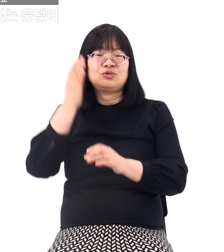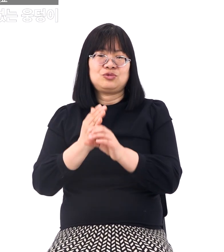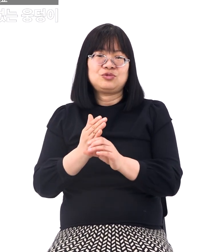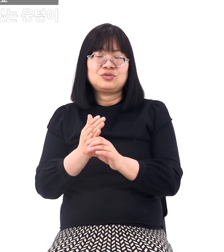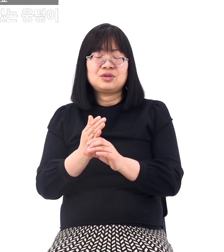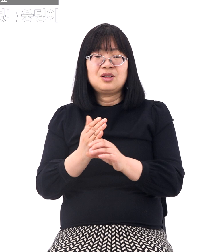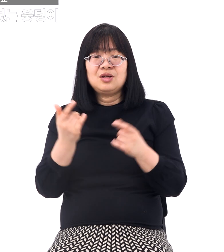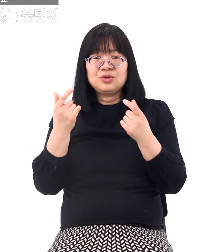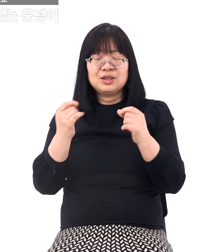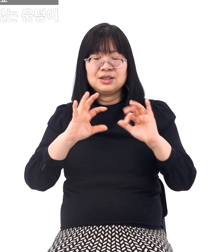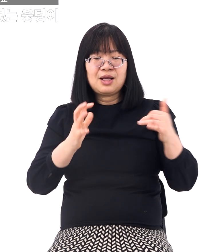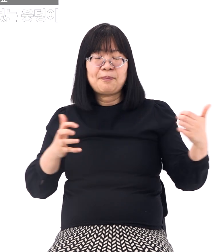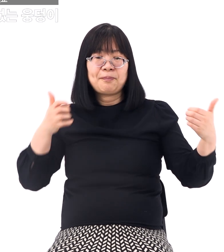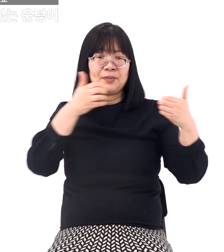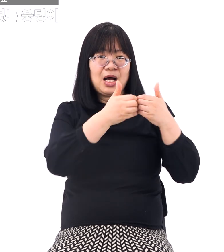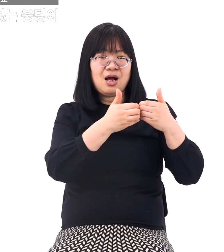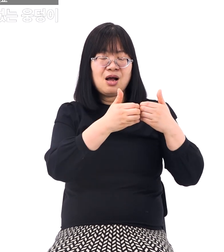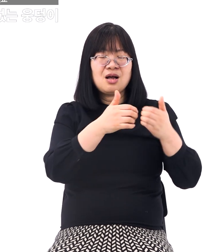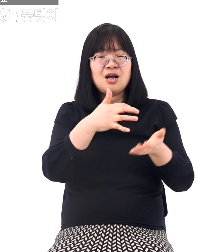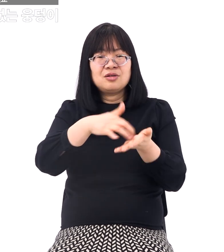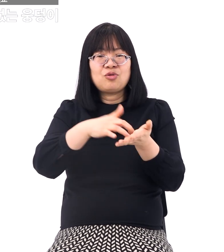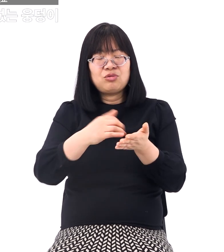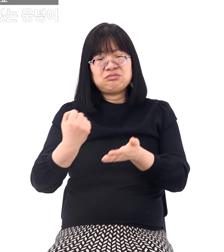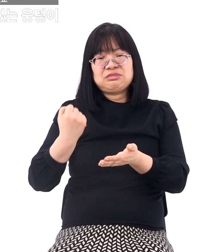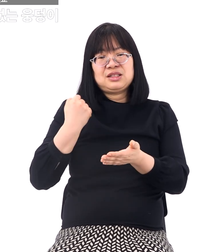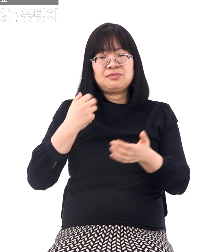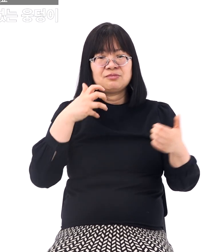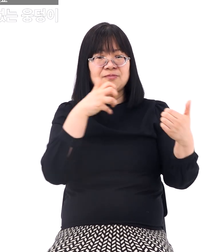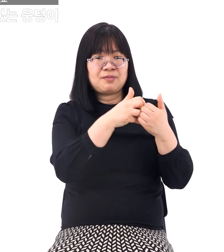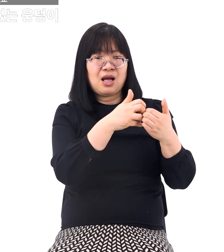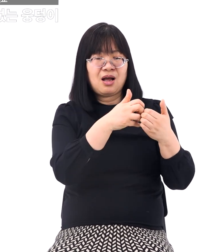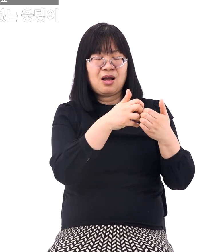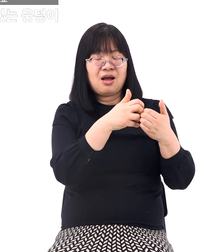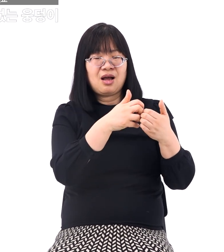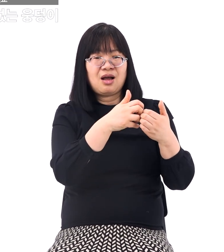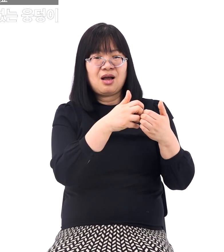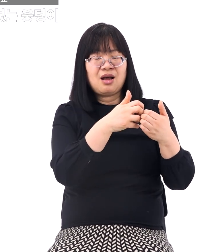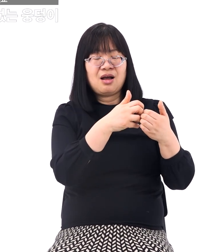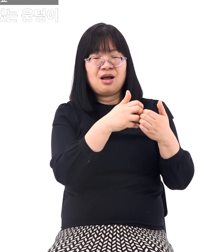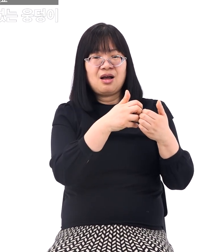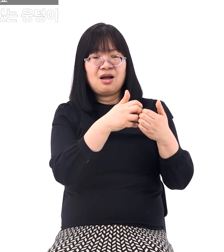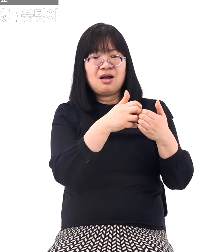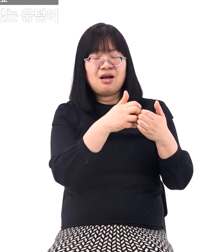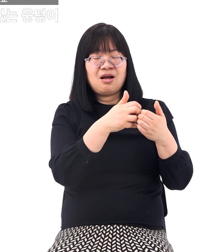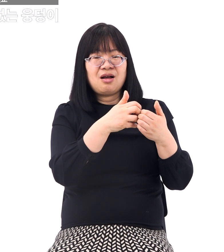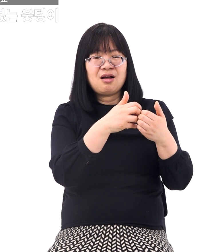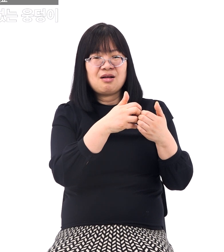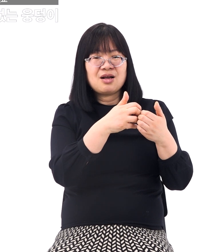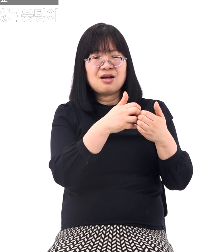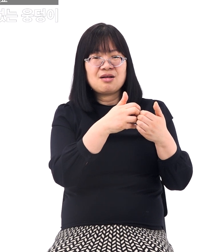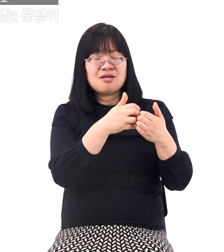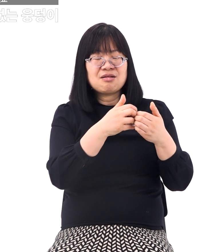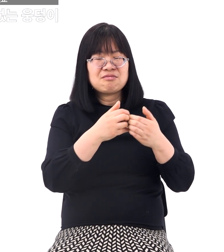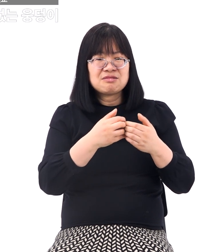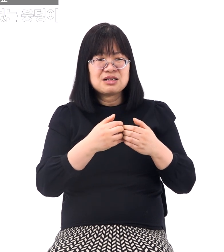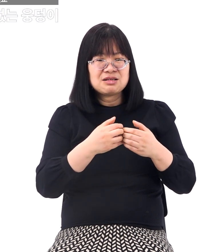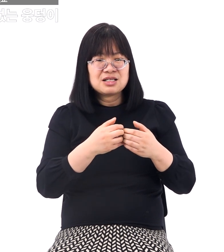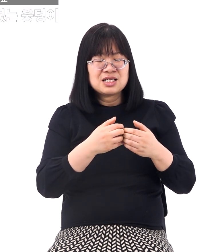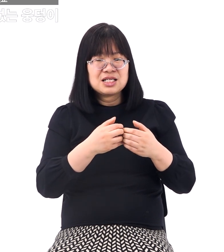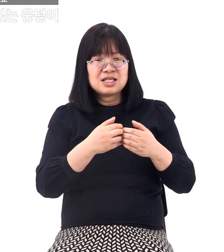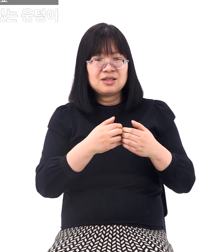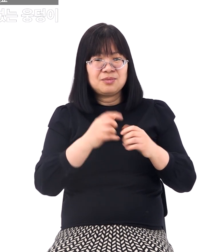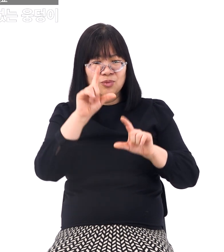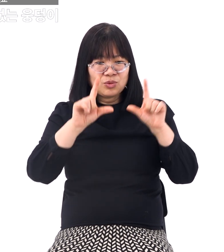세상과 맞서서 규모로 싸우고 힘으로 싸우고 세력으로 싸우고자 같이 으르렁거린다면